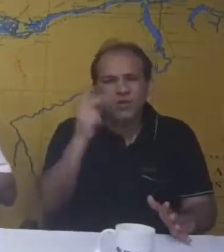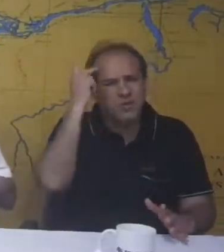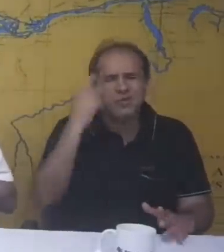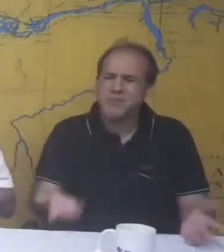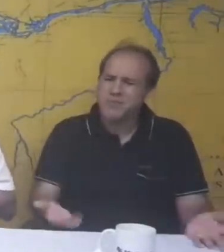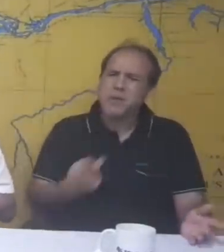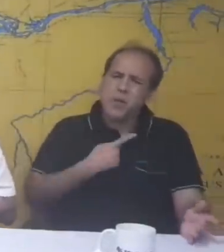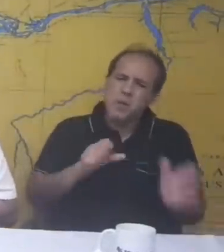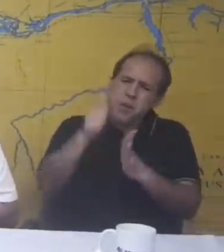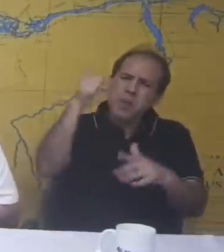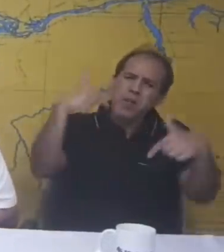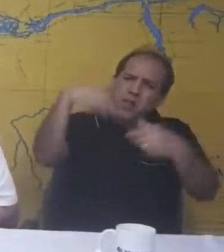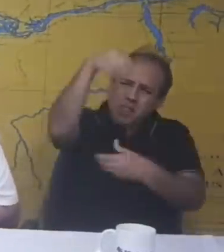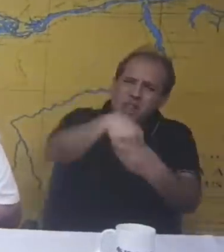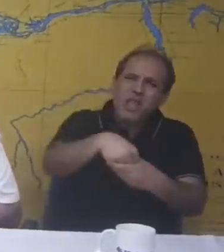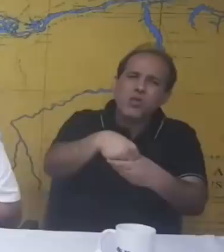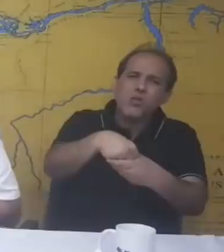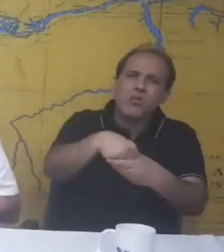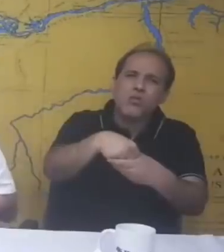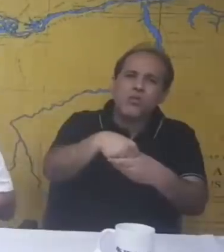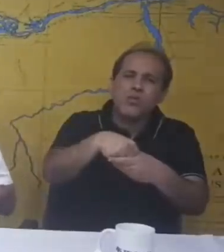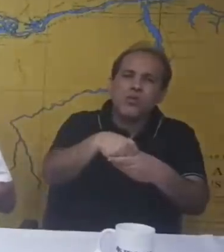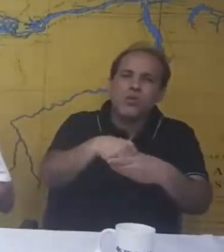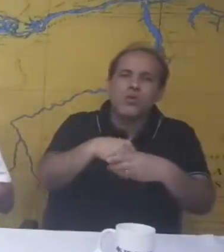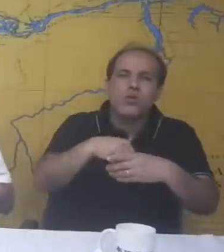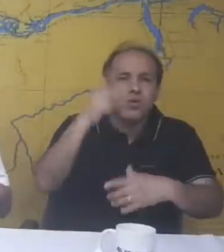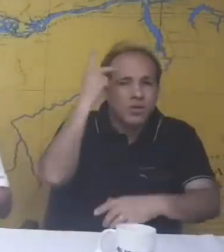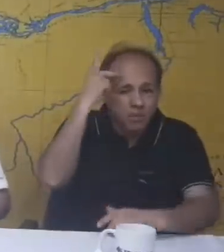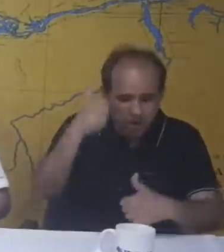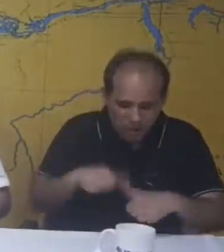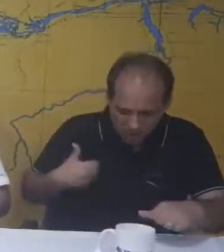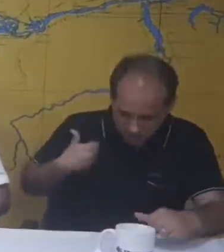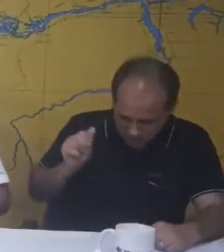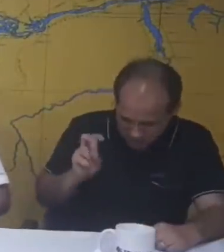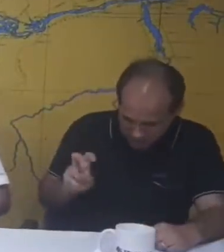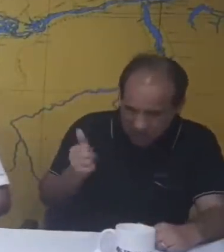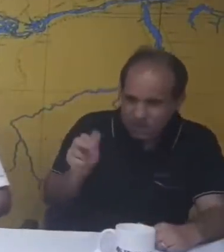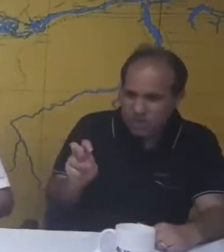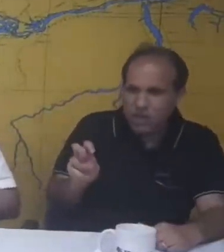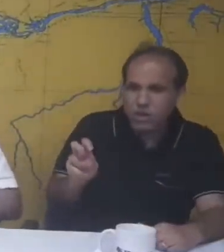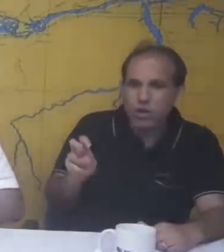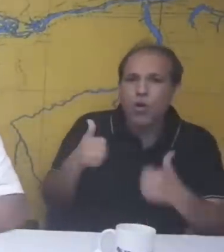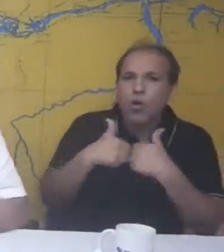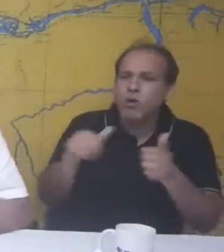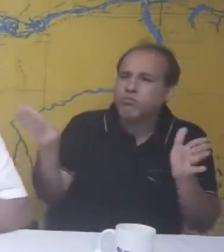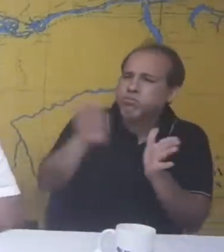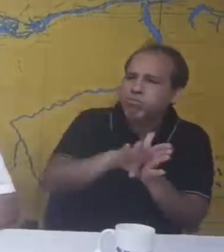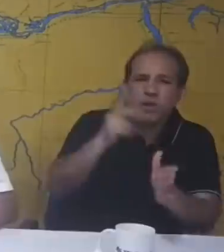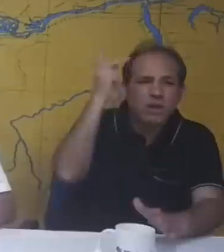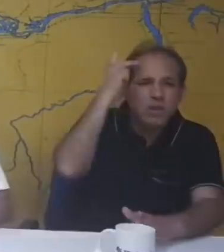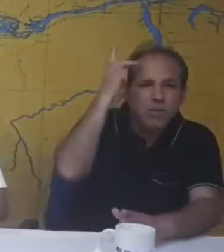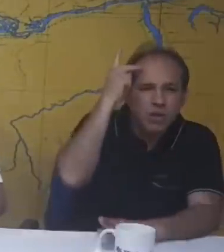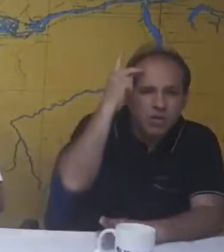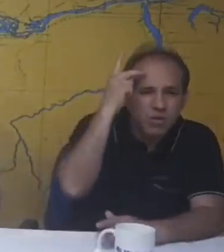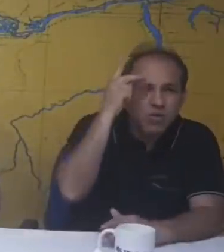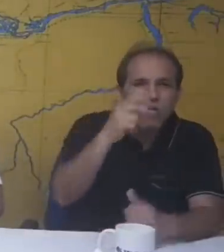Meu primeiro emprego foi no Jornal Estado de São Paulo. Eu tinha 15 anos de idade, Eldorado Paulista. O ônibus chegava de São Paulo, aviação